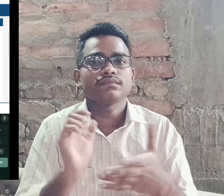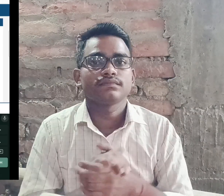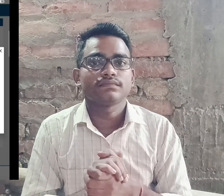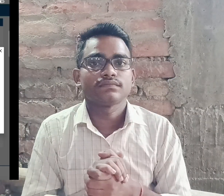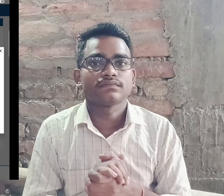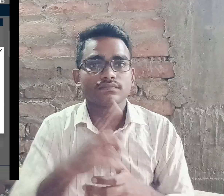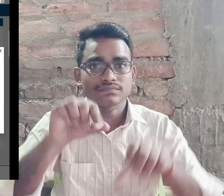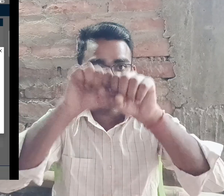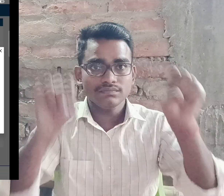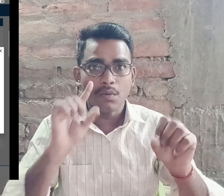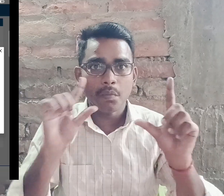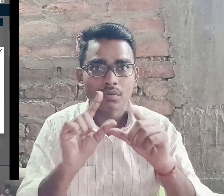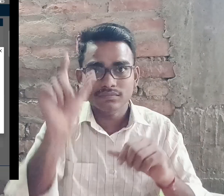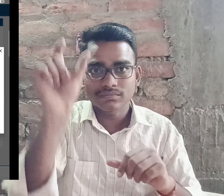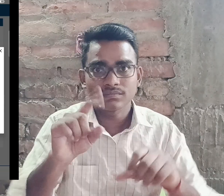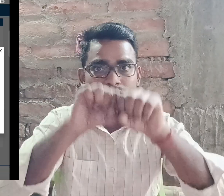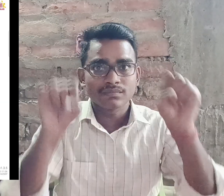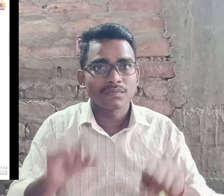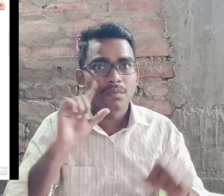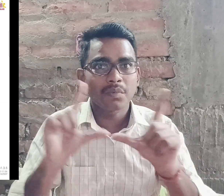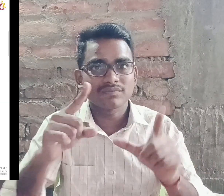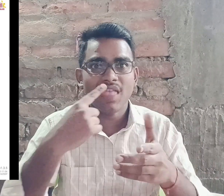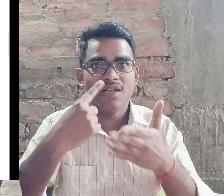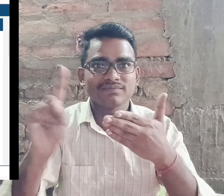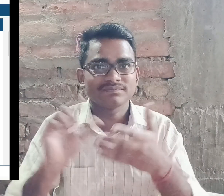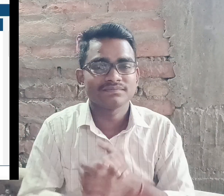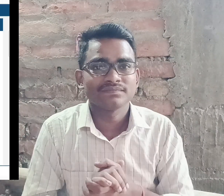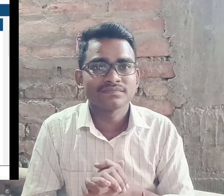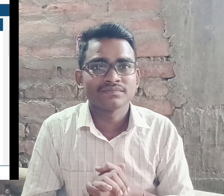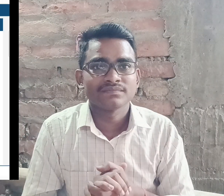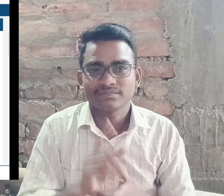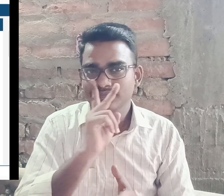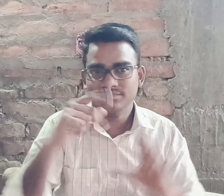येईल. तो फेस हे करून आपलं बेनिफिशरी सत्यापन ॲप डाउनलोड करा किंवा